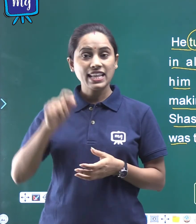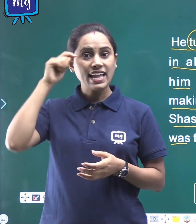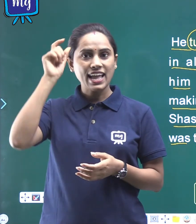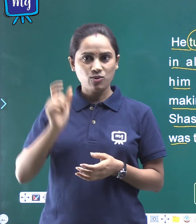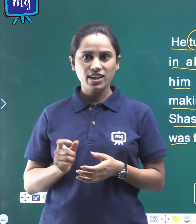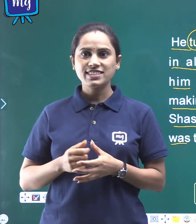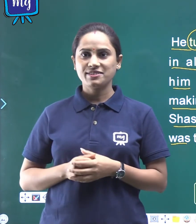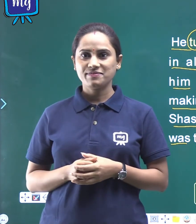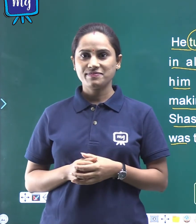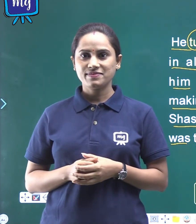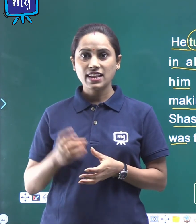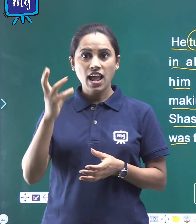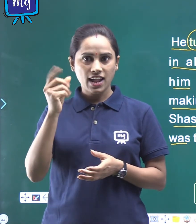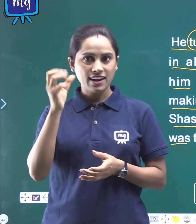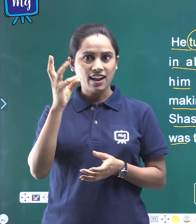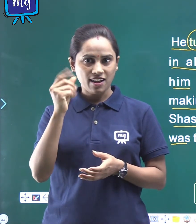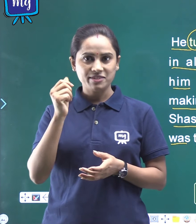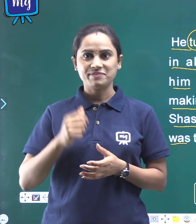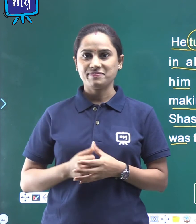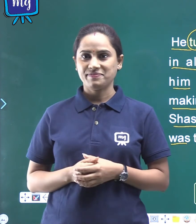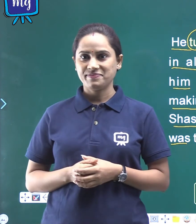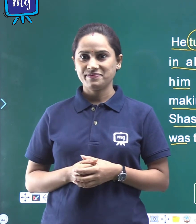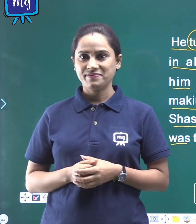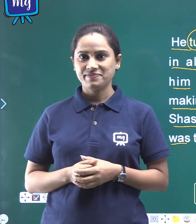Calculation, गणना.